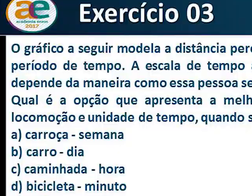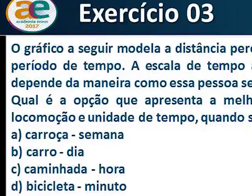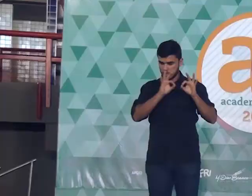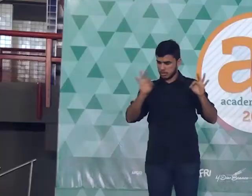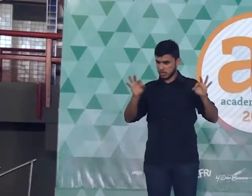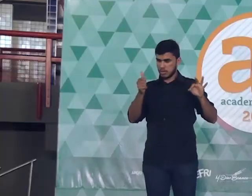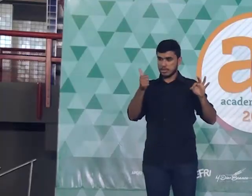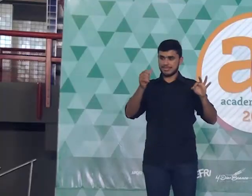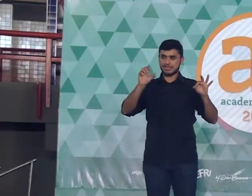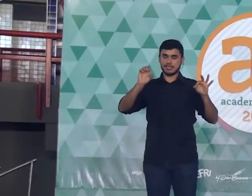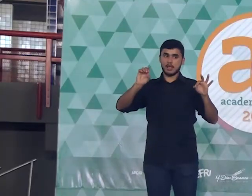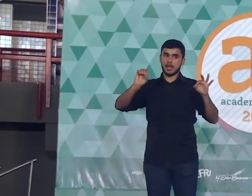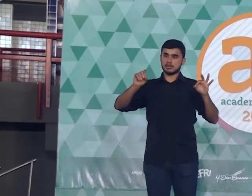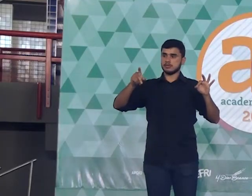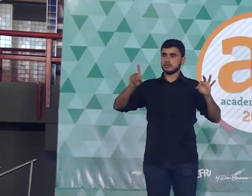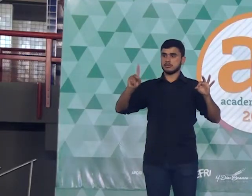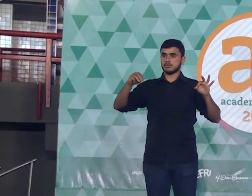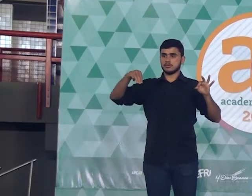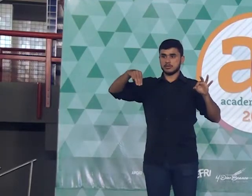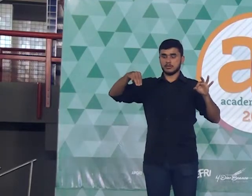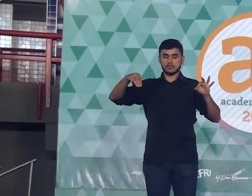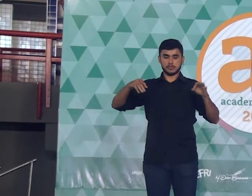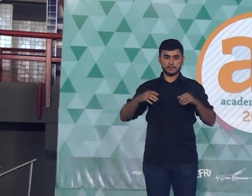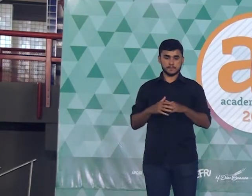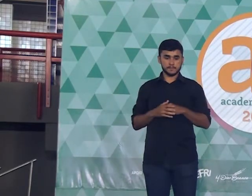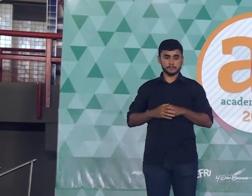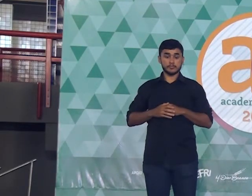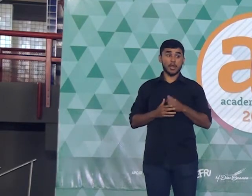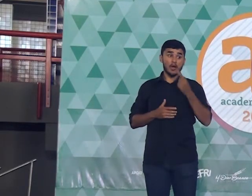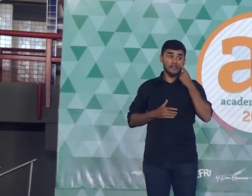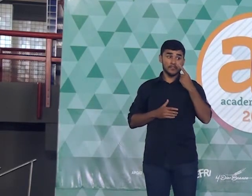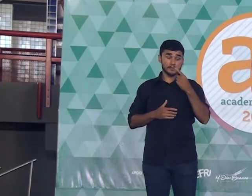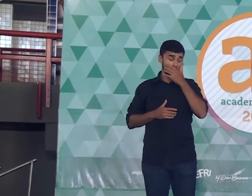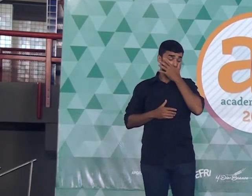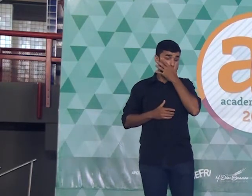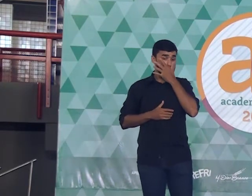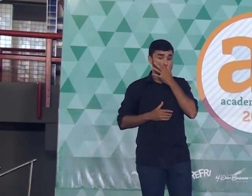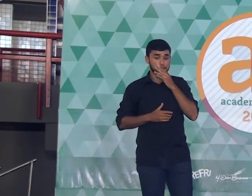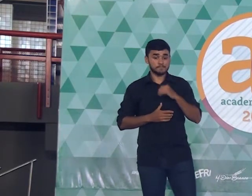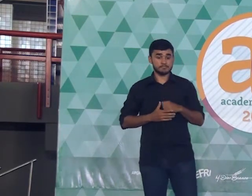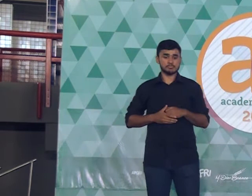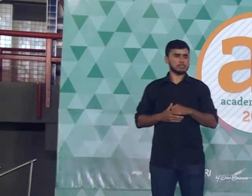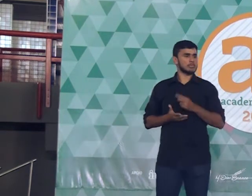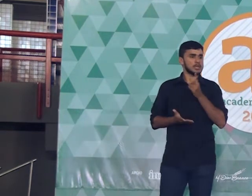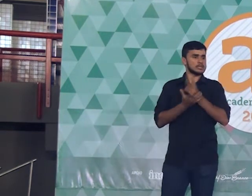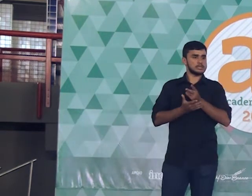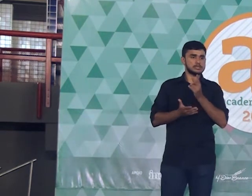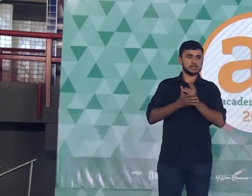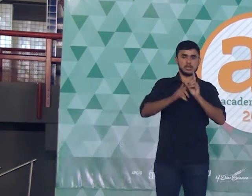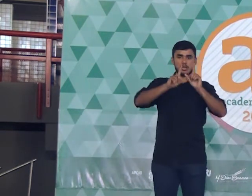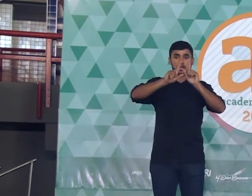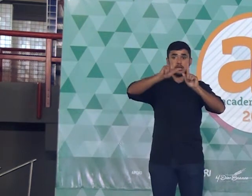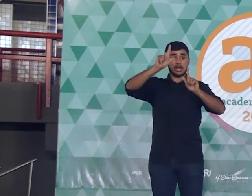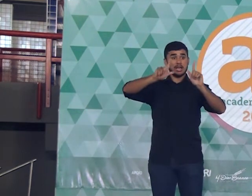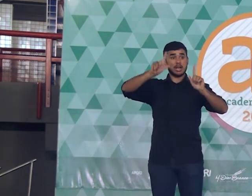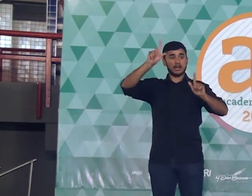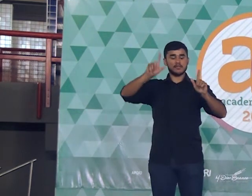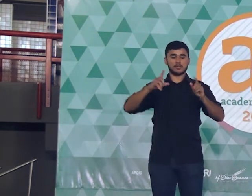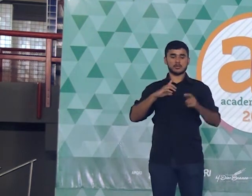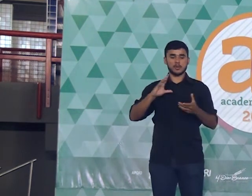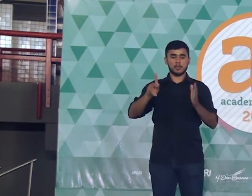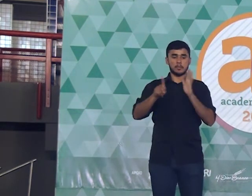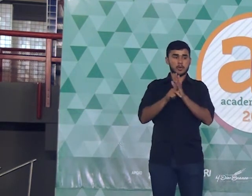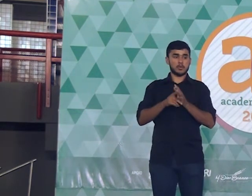quilômetros? A gente vai lembrar de um detalhezinho. Todas as vezes que tu tiveres um gráfico, velocidade em função